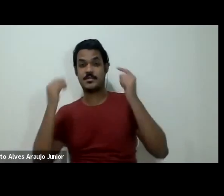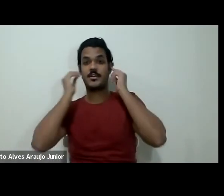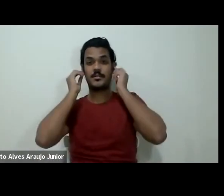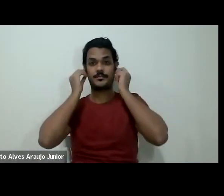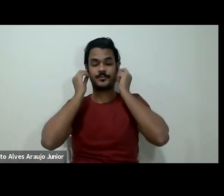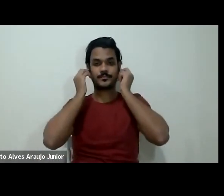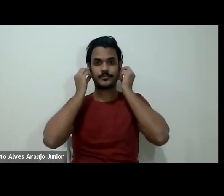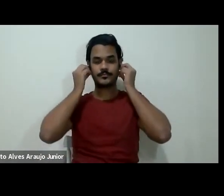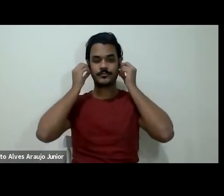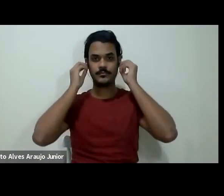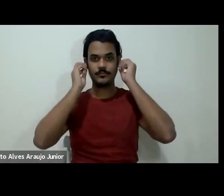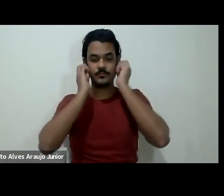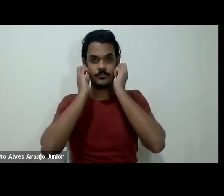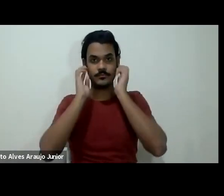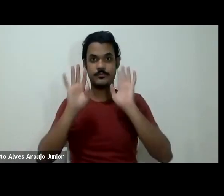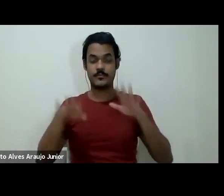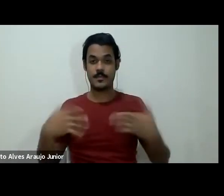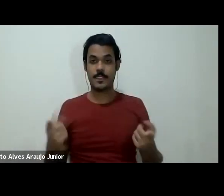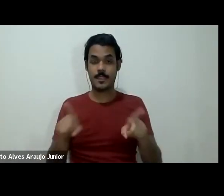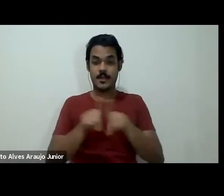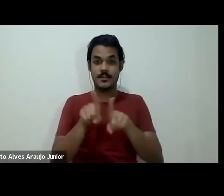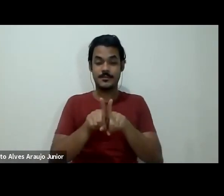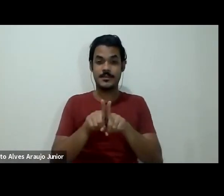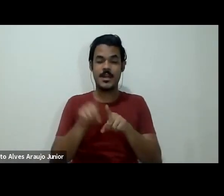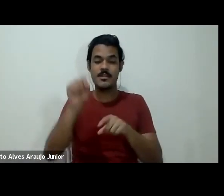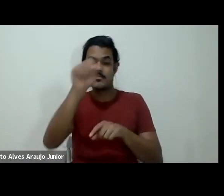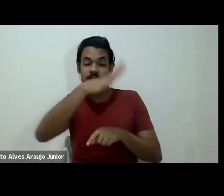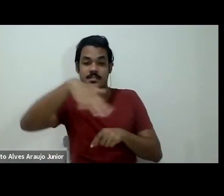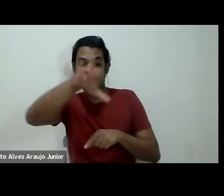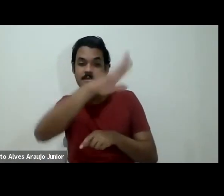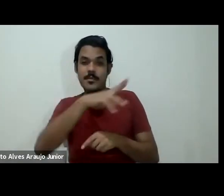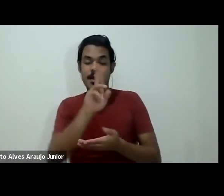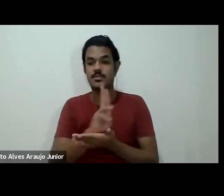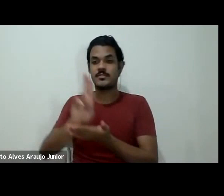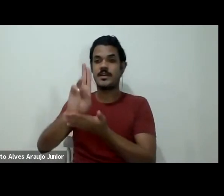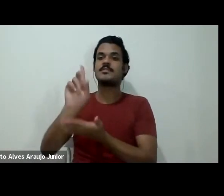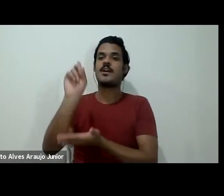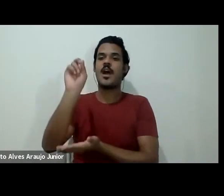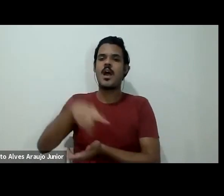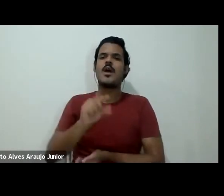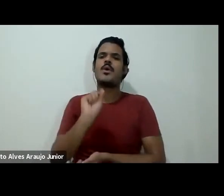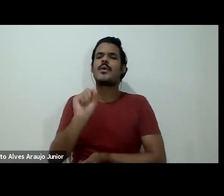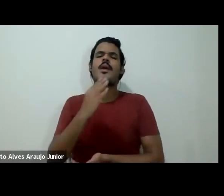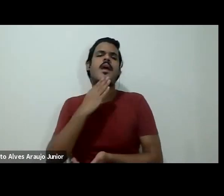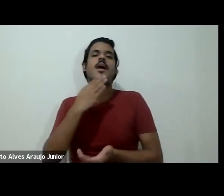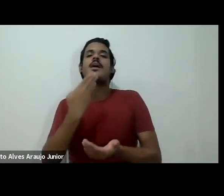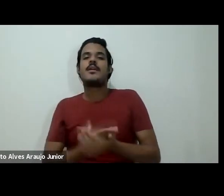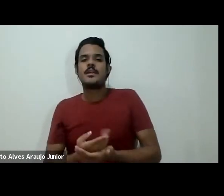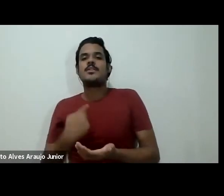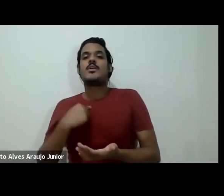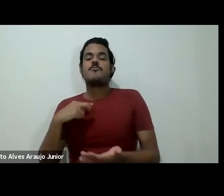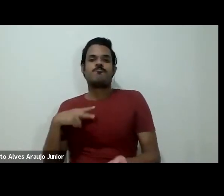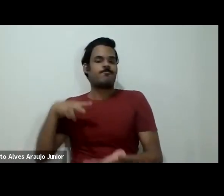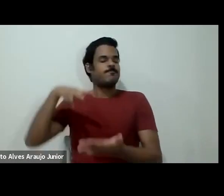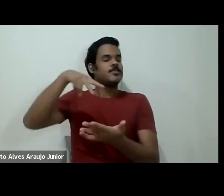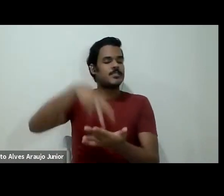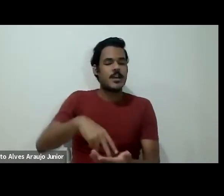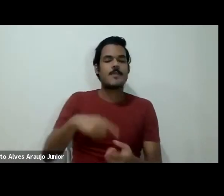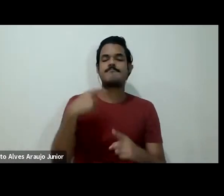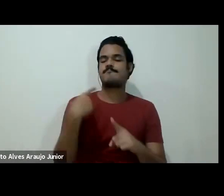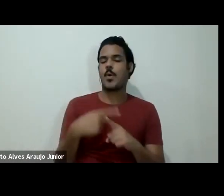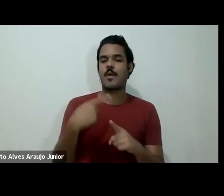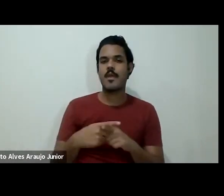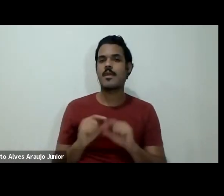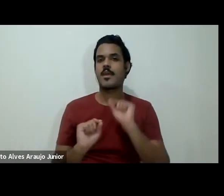que faz desse espaço aqui da universidade ser o que eu acredito e onde eu quero estar, é porque eu tenho esses